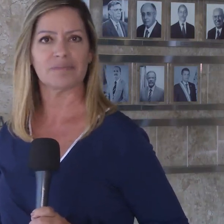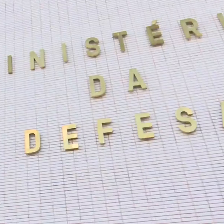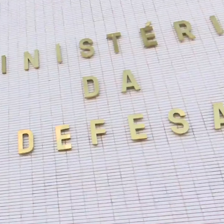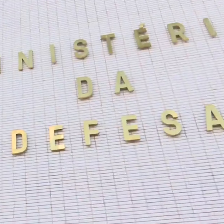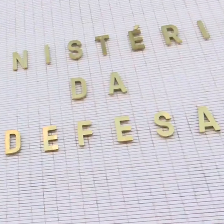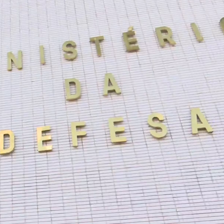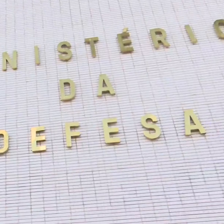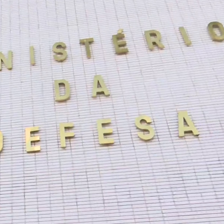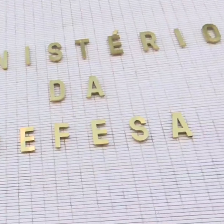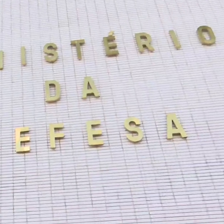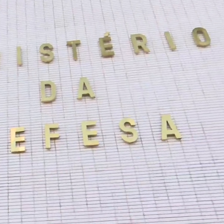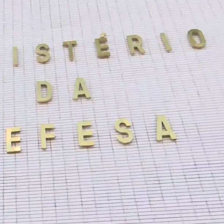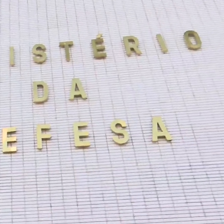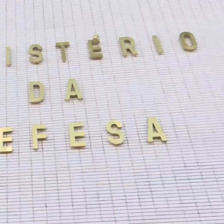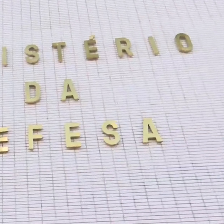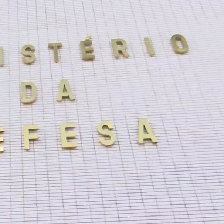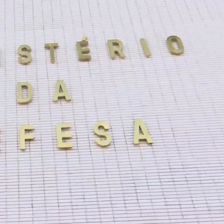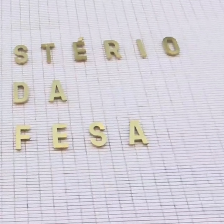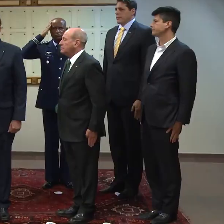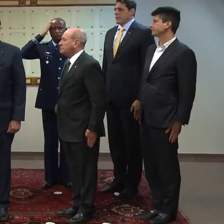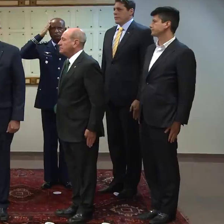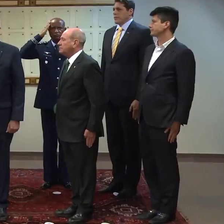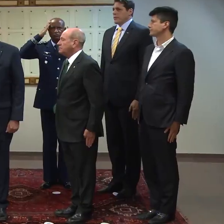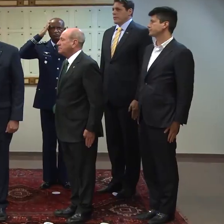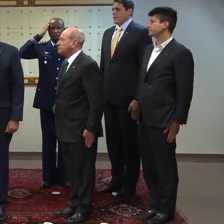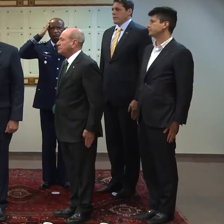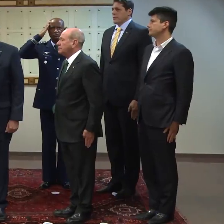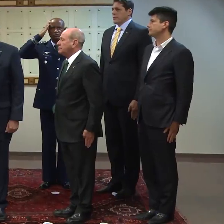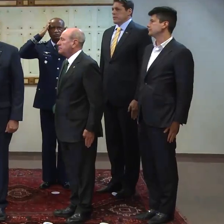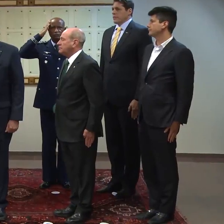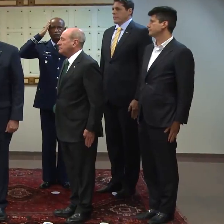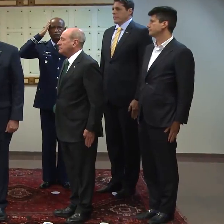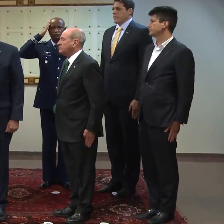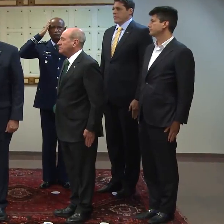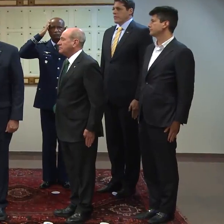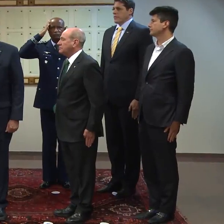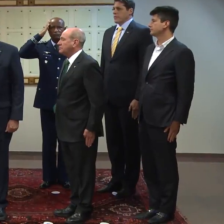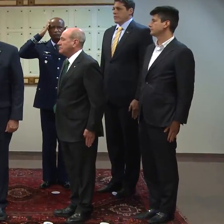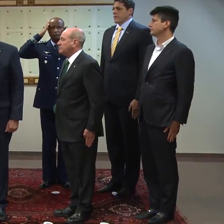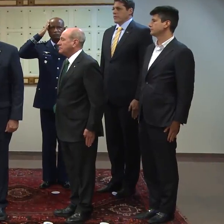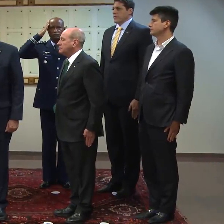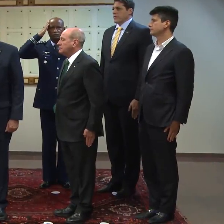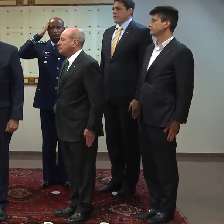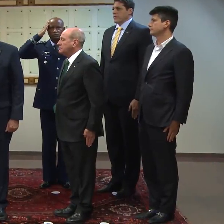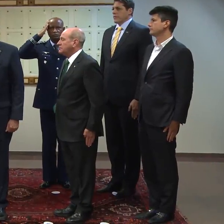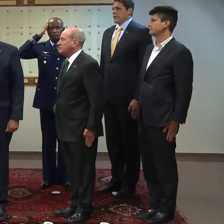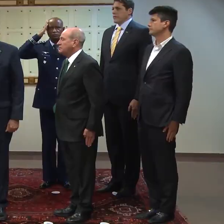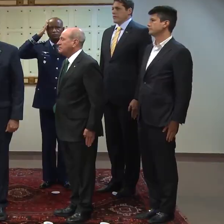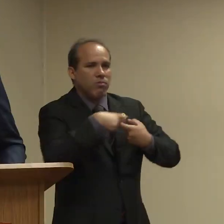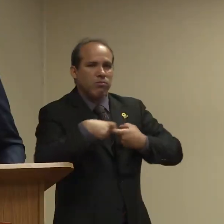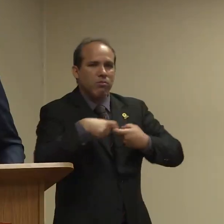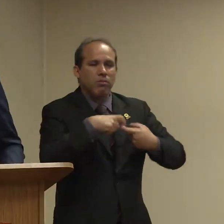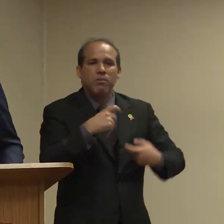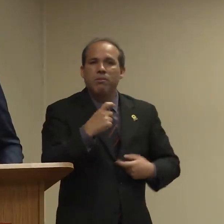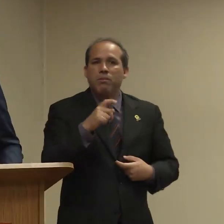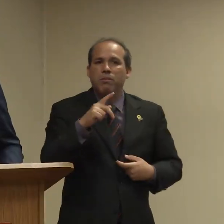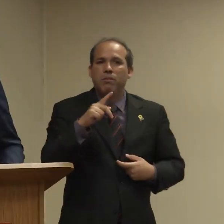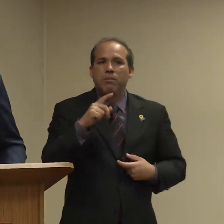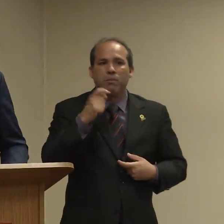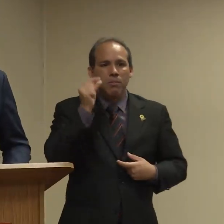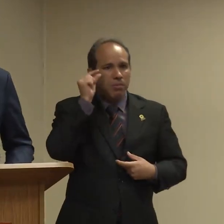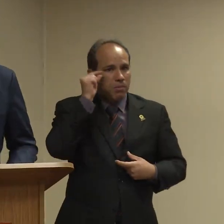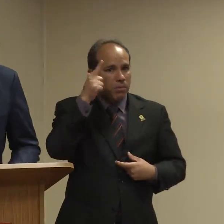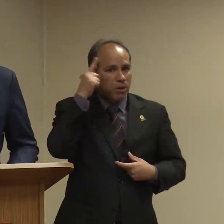defesa. O evento ocorreu no Ministério da Defesa e contou com a presença do presidente da República, Jair Bolsonaro. Não